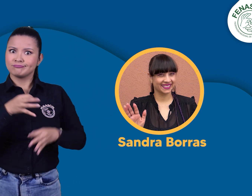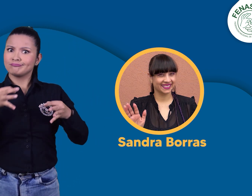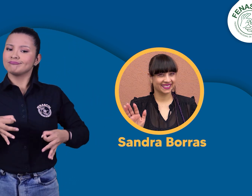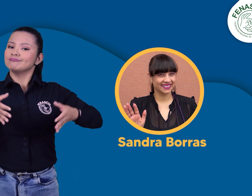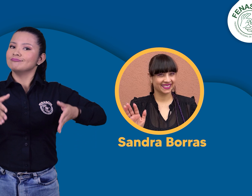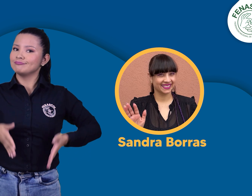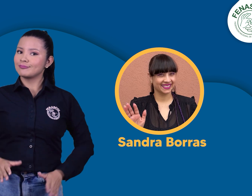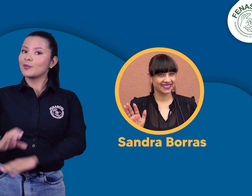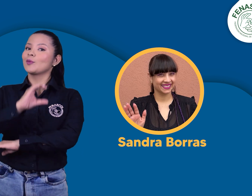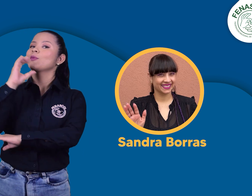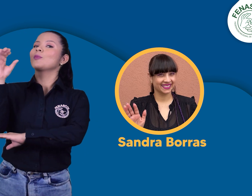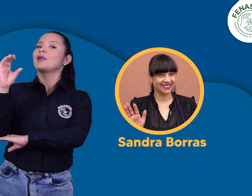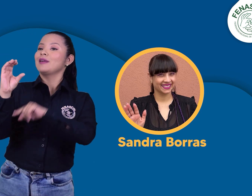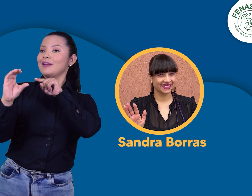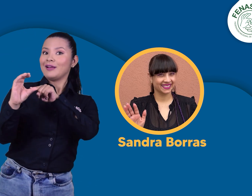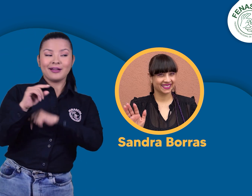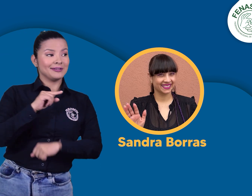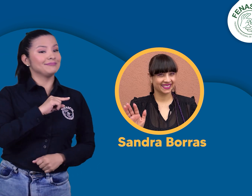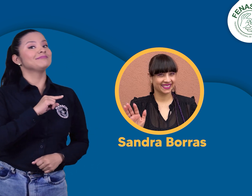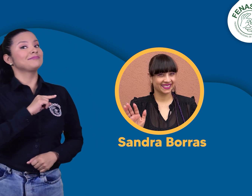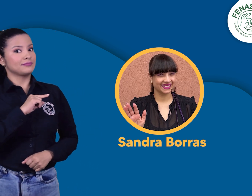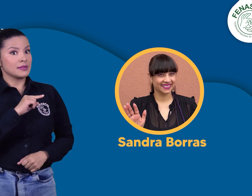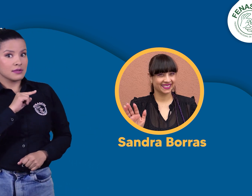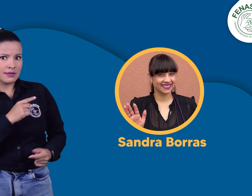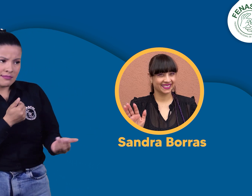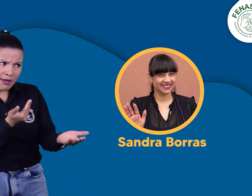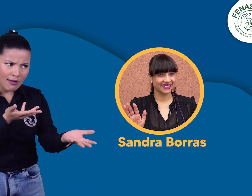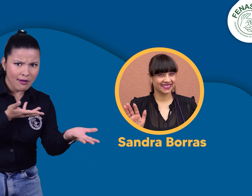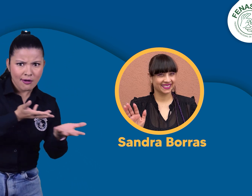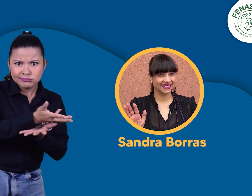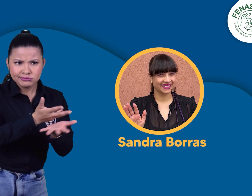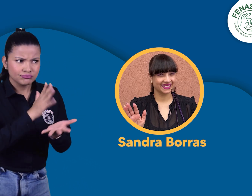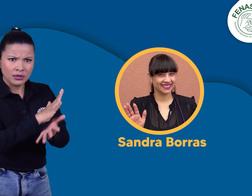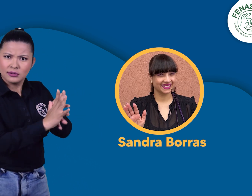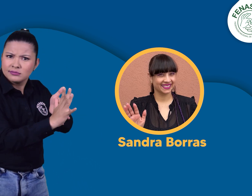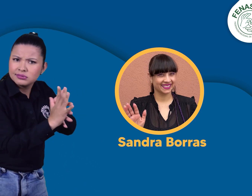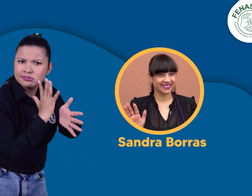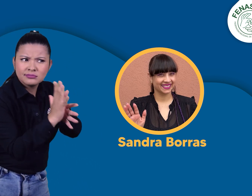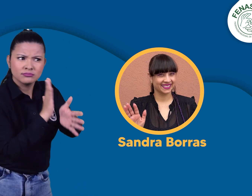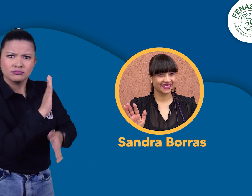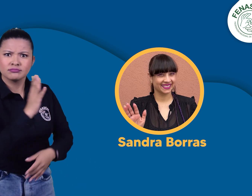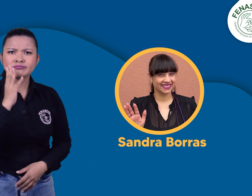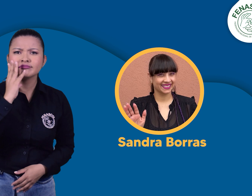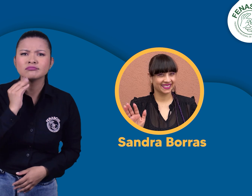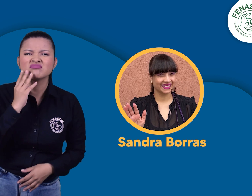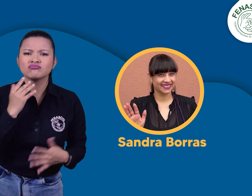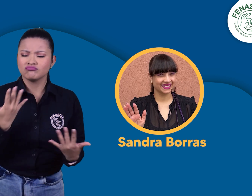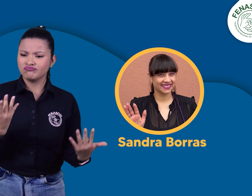una persona sorda colombiana y nos estará contando cómo ha sido su experiencia